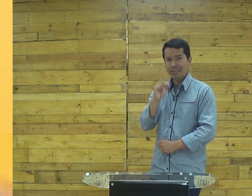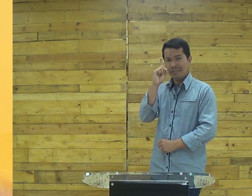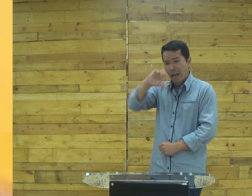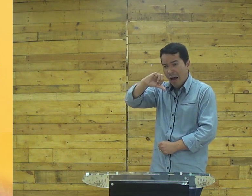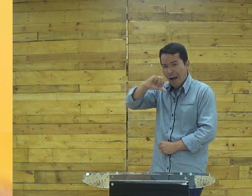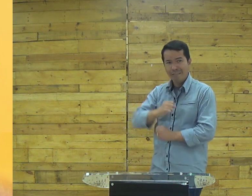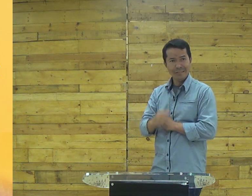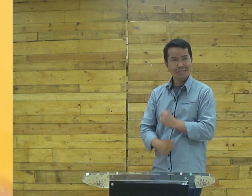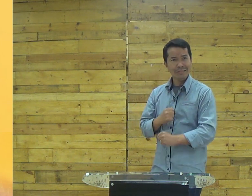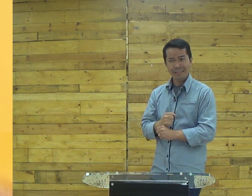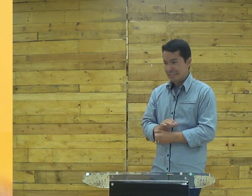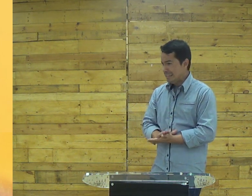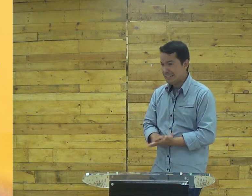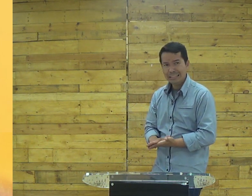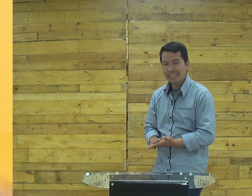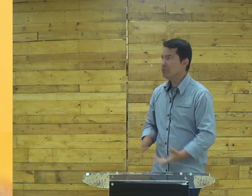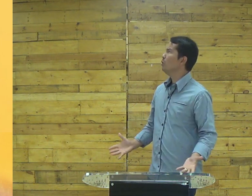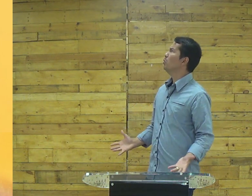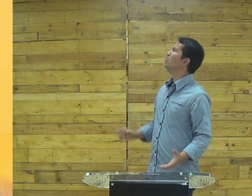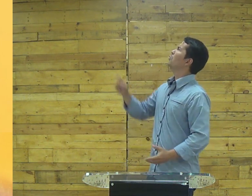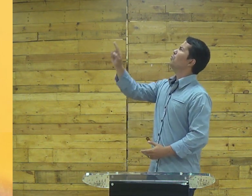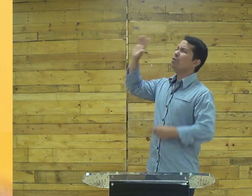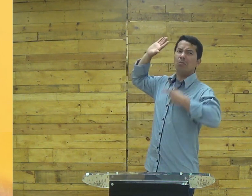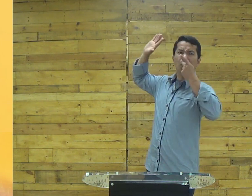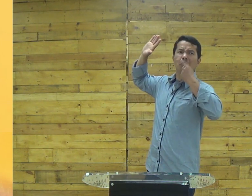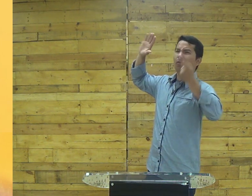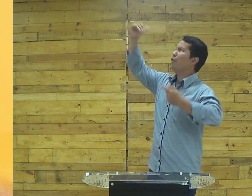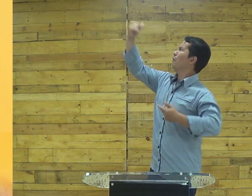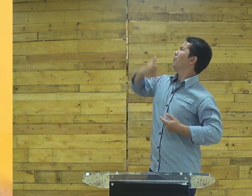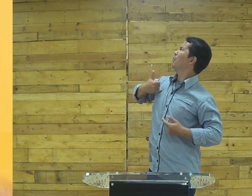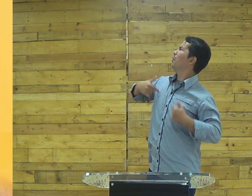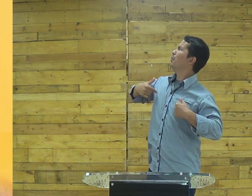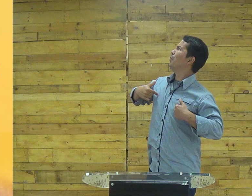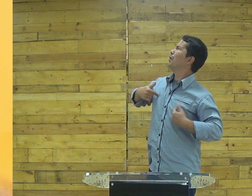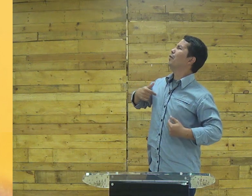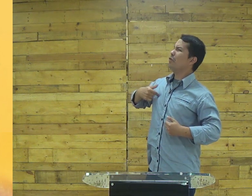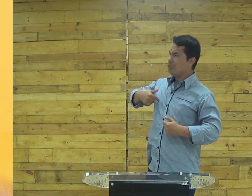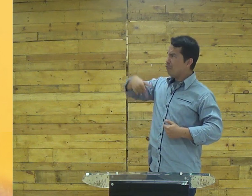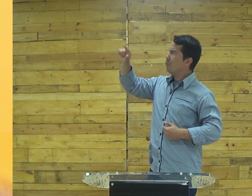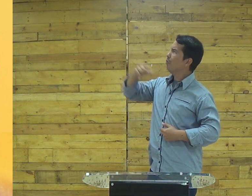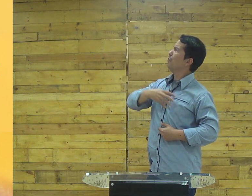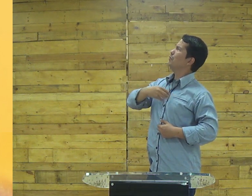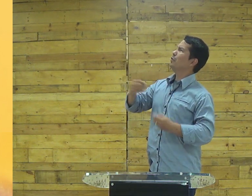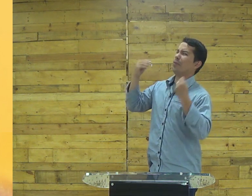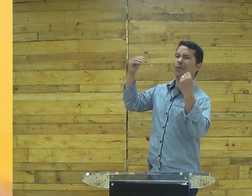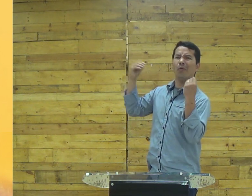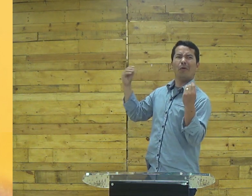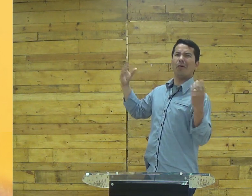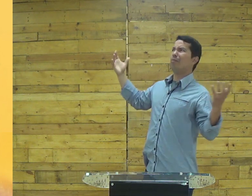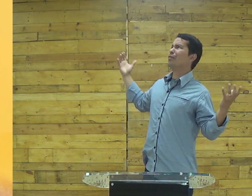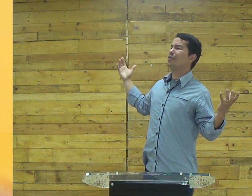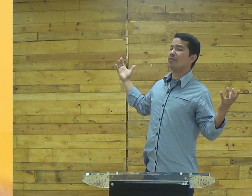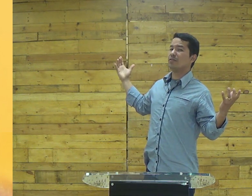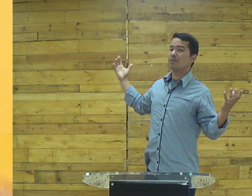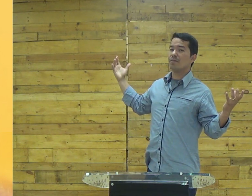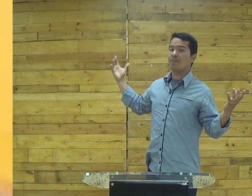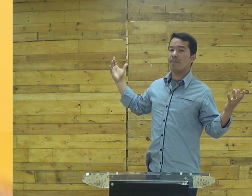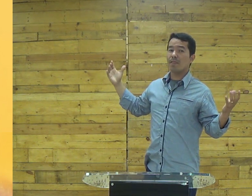1 ano, 2 anos, 3 anos, 5 anos, muitos anos, e nada. E de repente ele fala, Deus, o Senhor me prometeu que